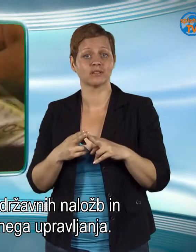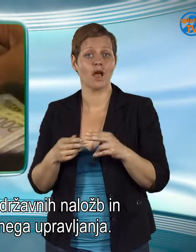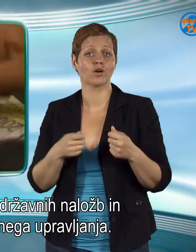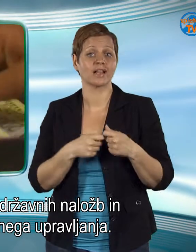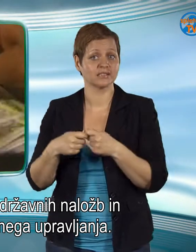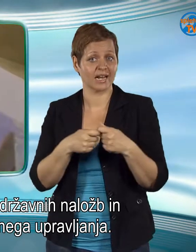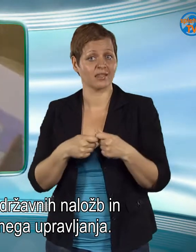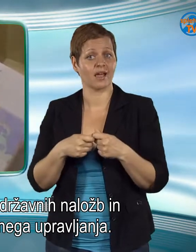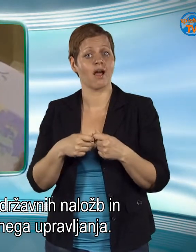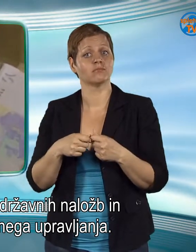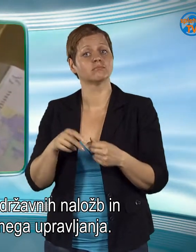upravljanja.